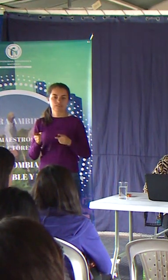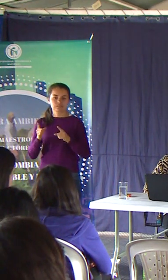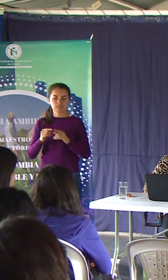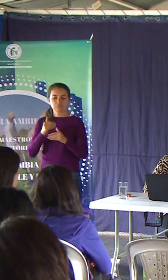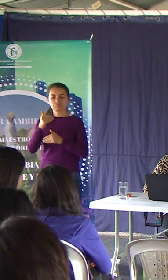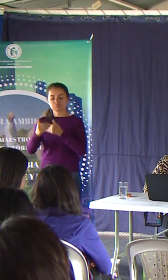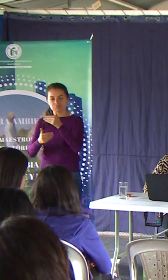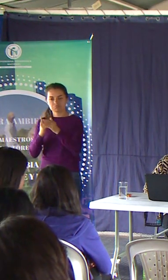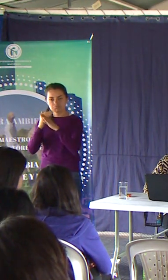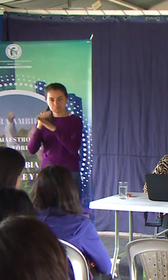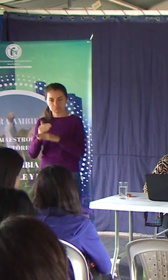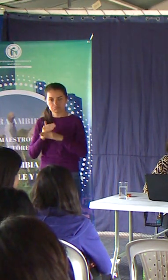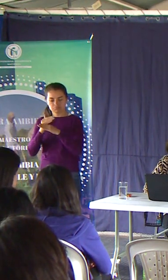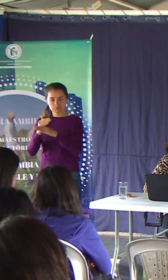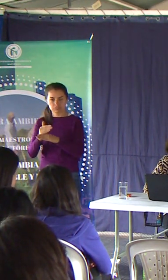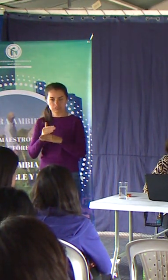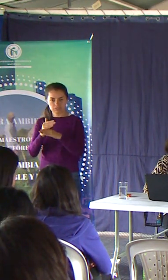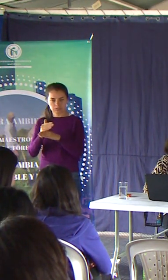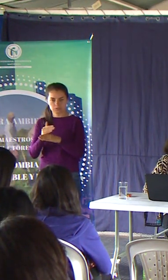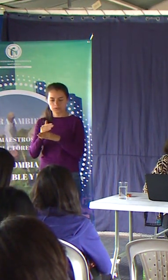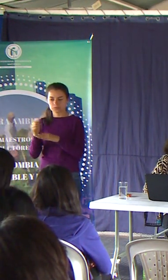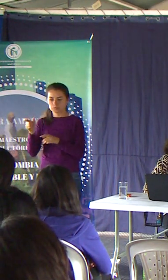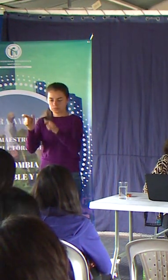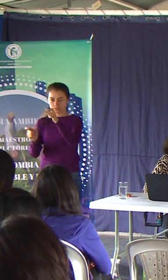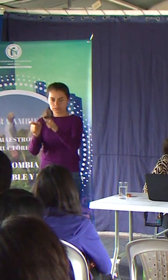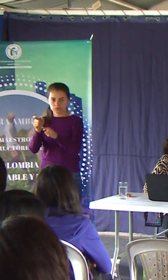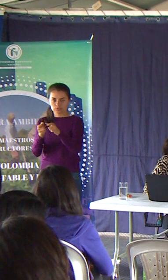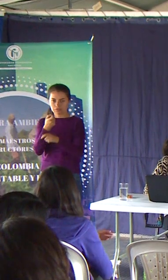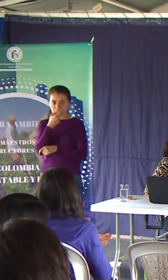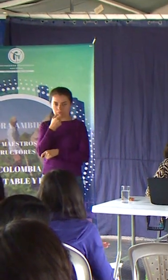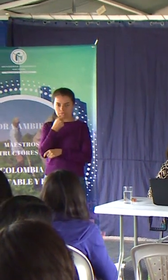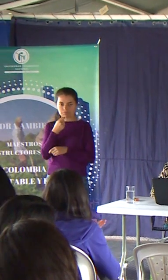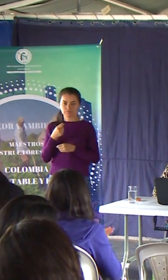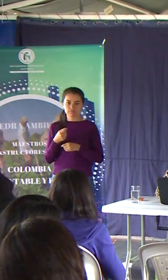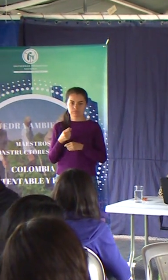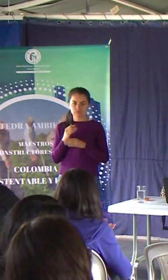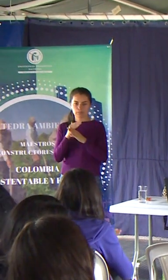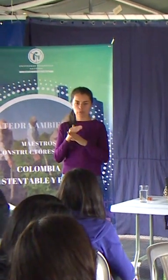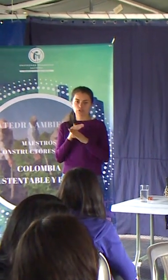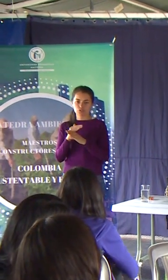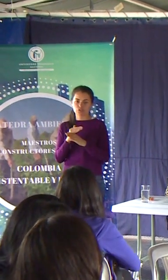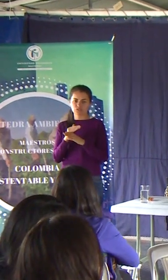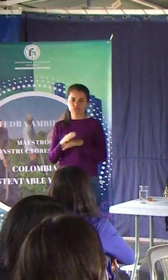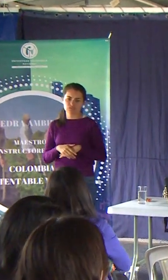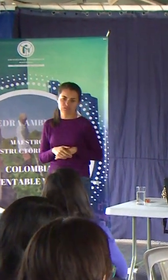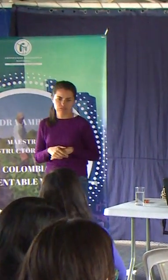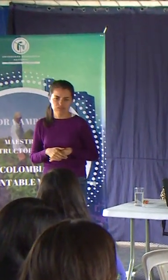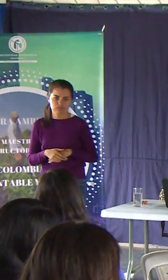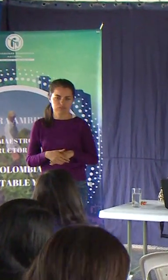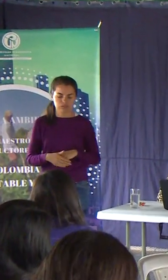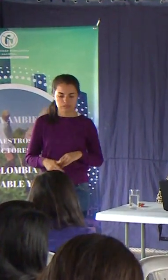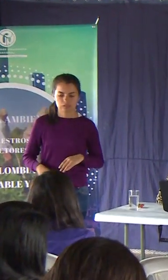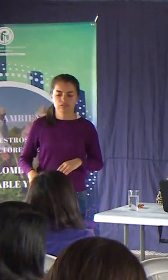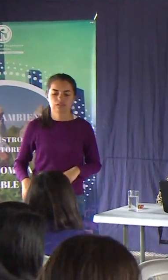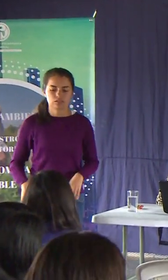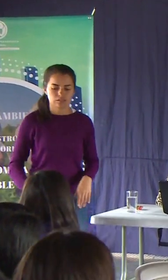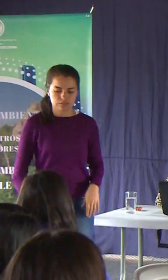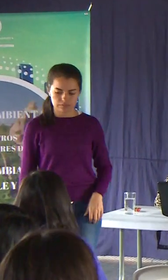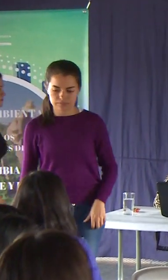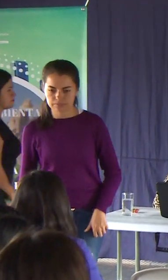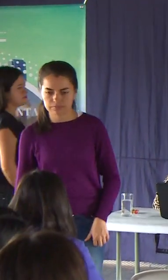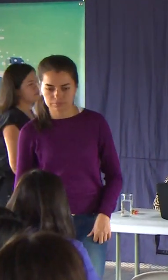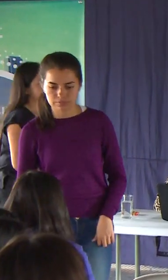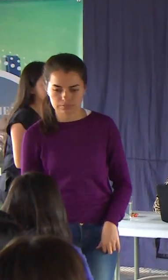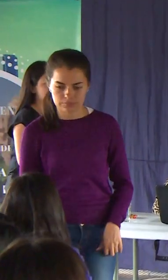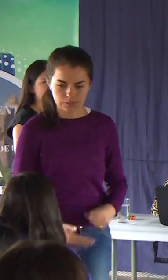protección y rehabilitación de farmacodependencia. Profesora, muchas gracias. Gracias. Buenas tardes a todos y a todas. Me alegra